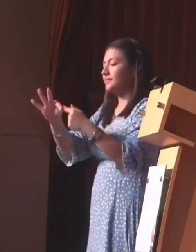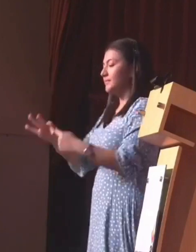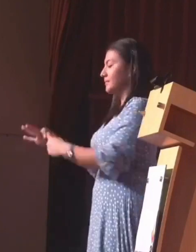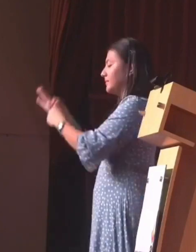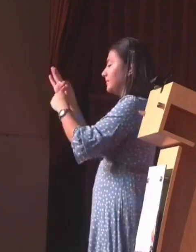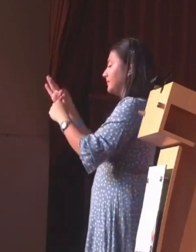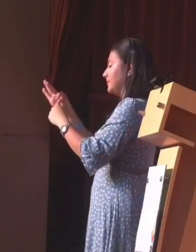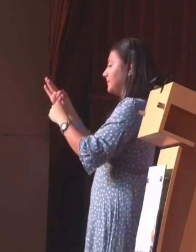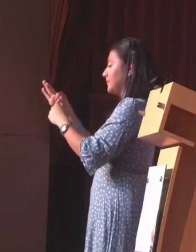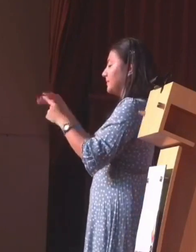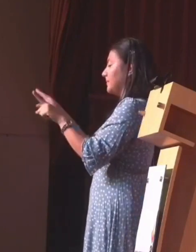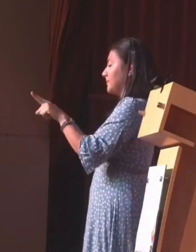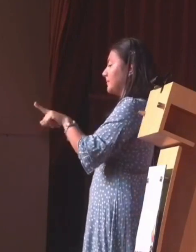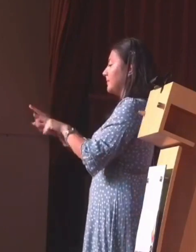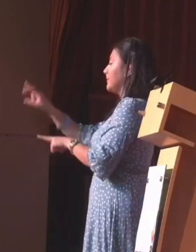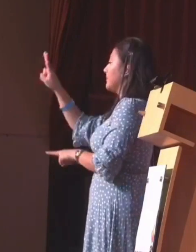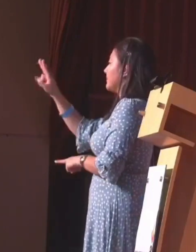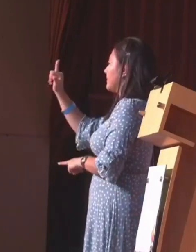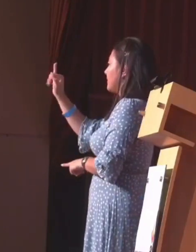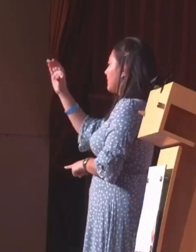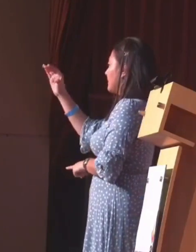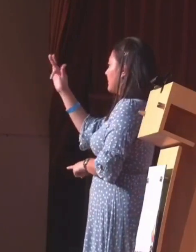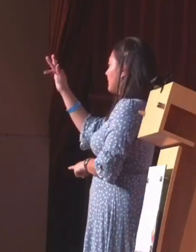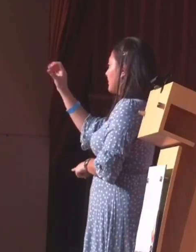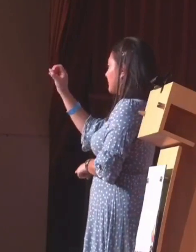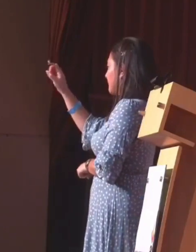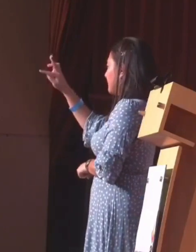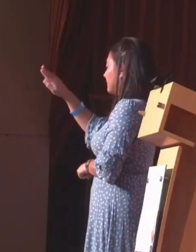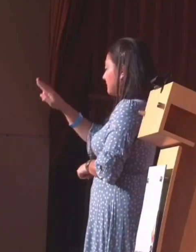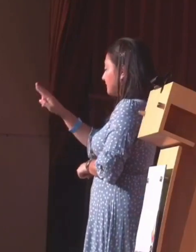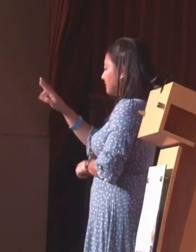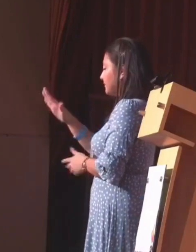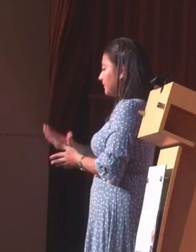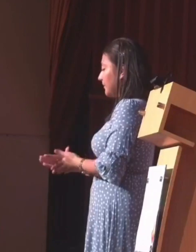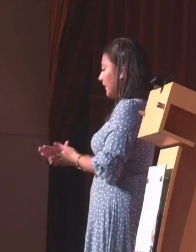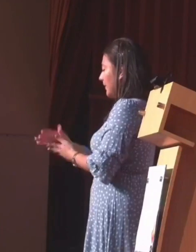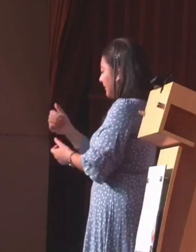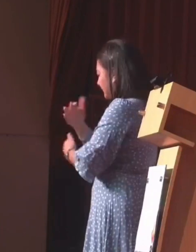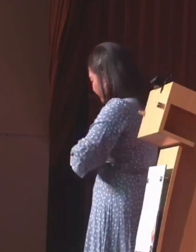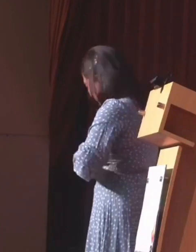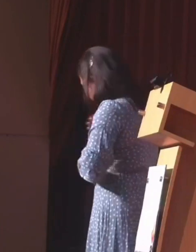Víctor. Mi respeto, mi cariño para usted.